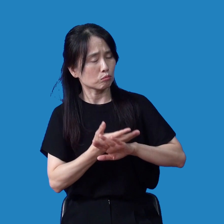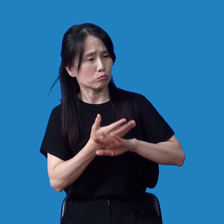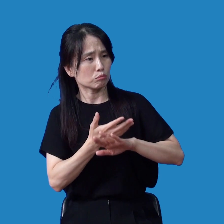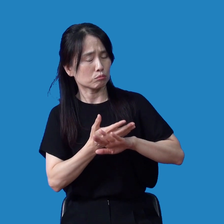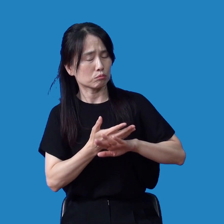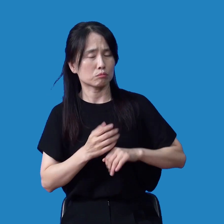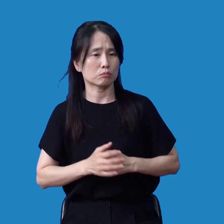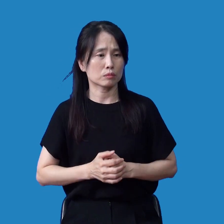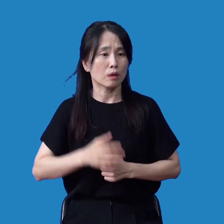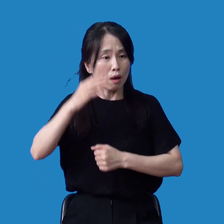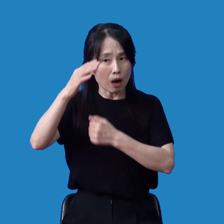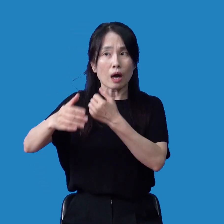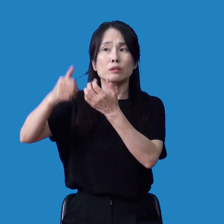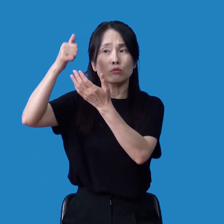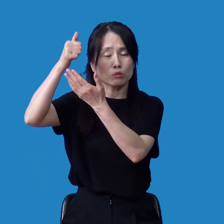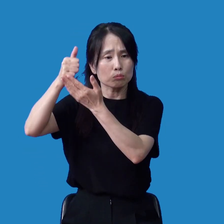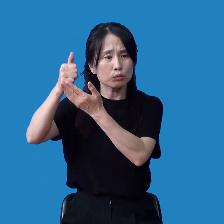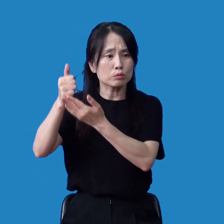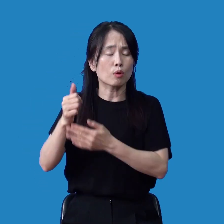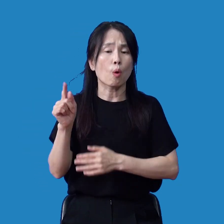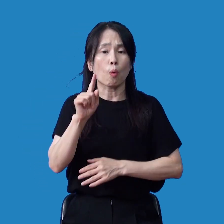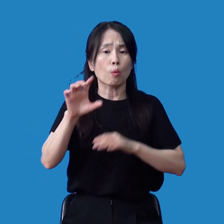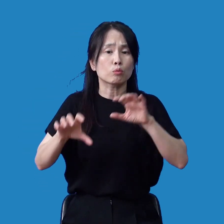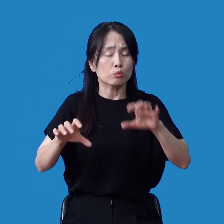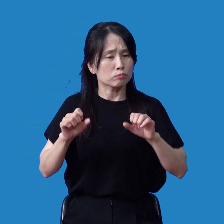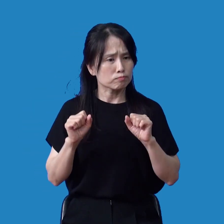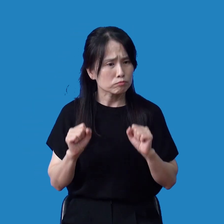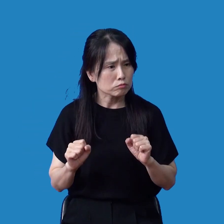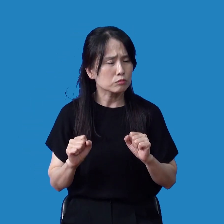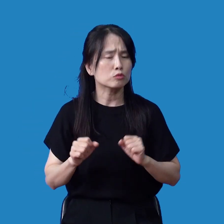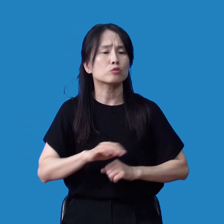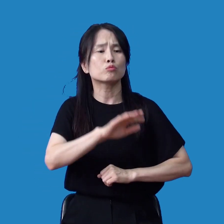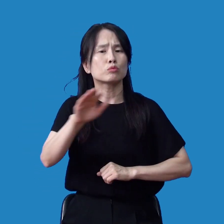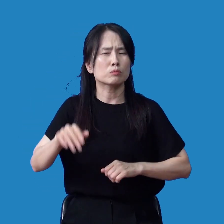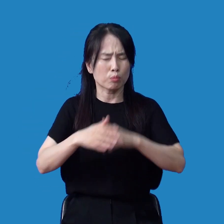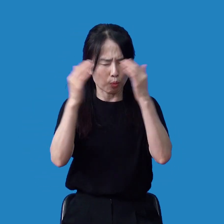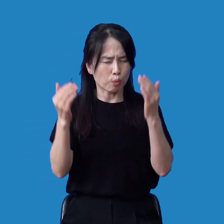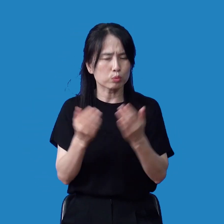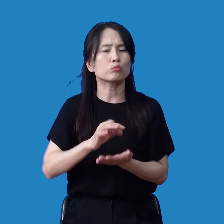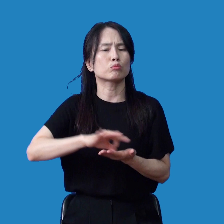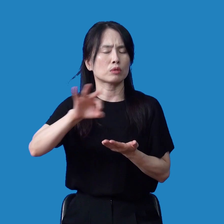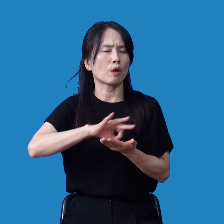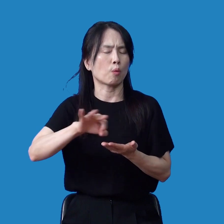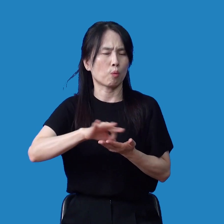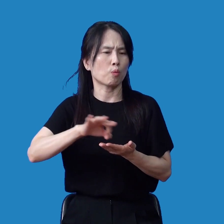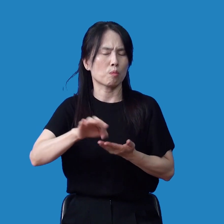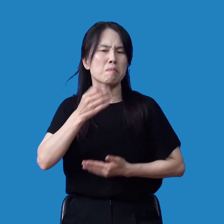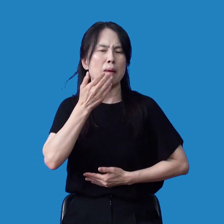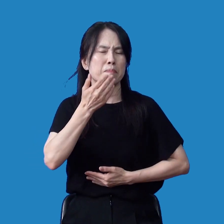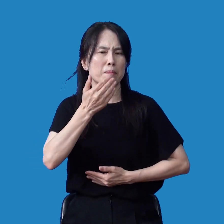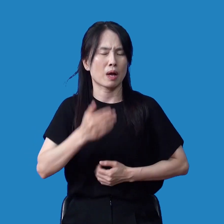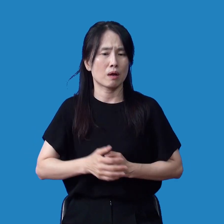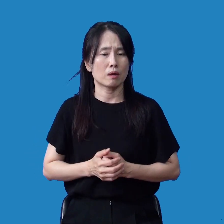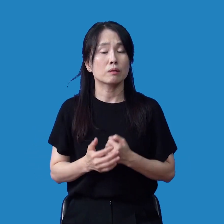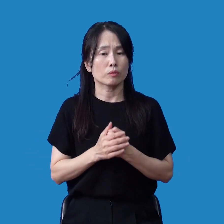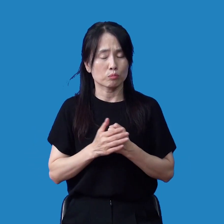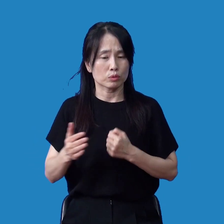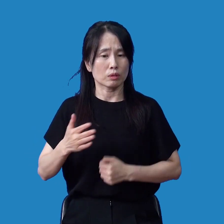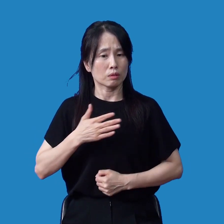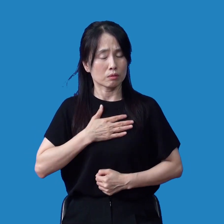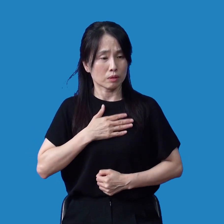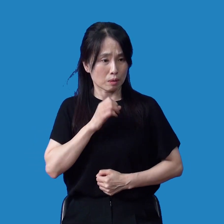않습니다. 하나님은 우리가 어디에 있든지 우리를 쓰시기를 원하십니다. 그래서 제가 하는